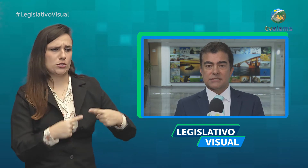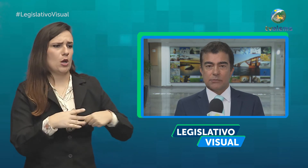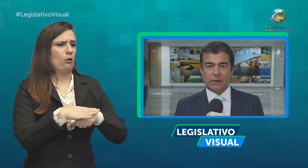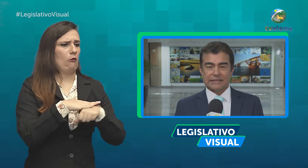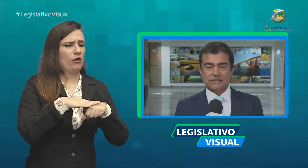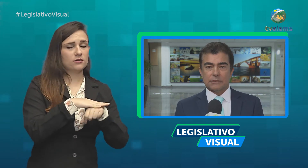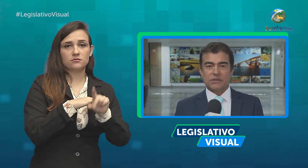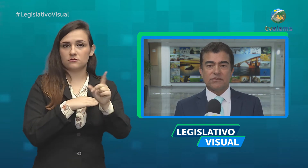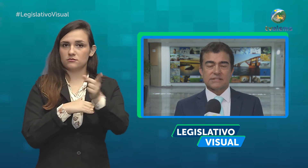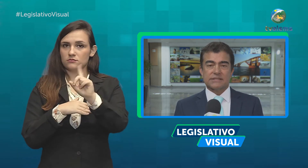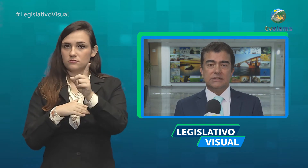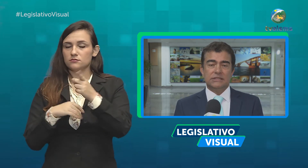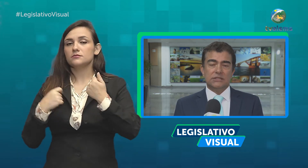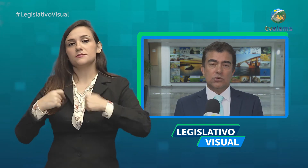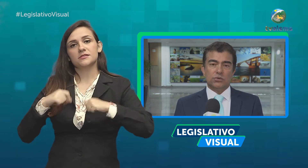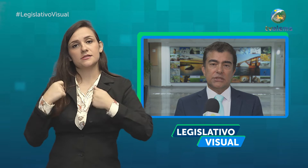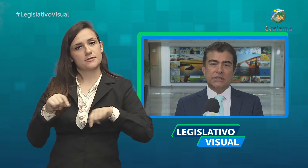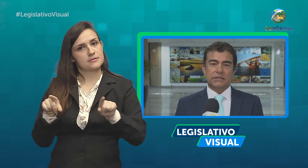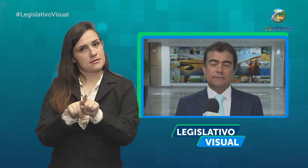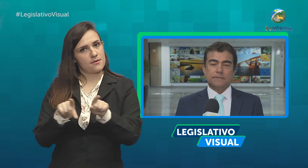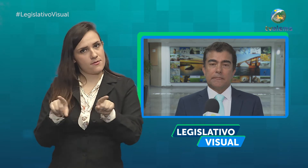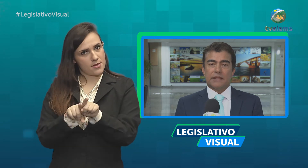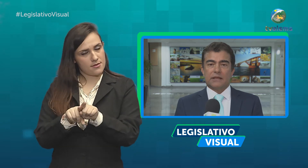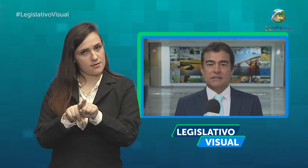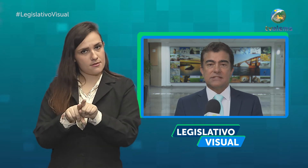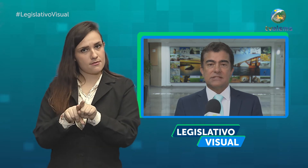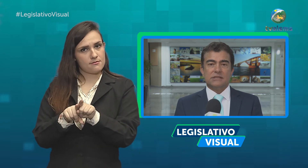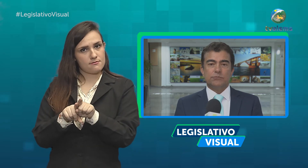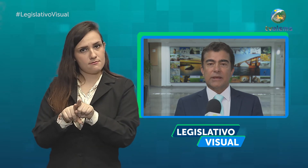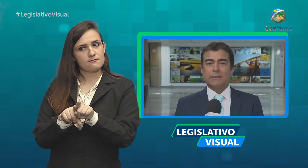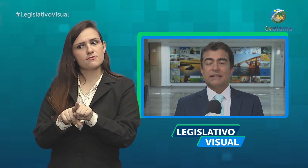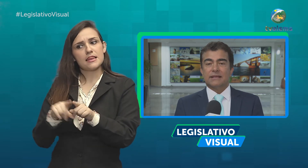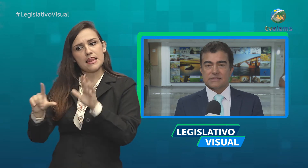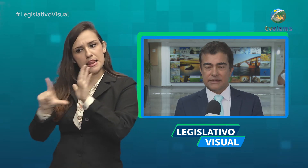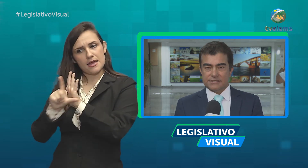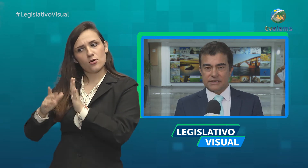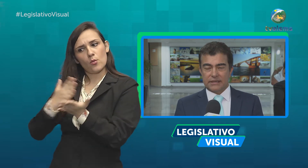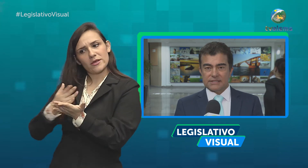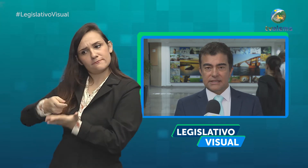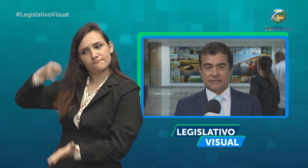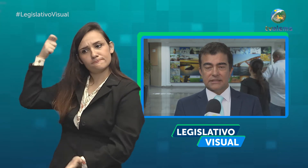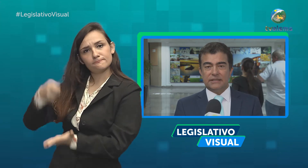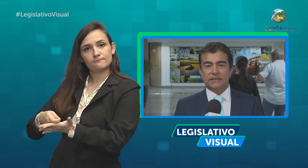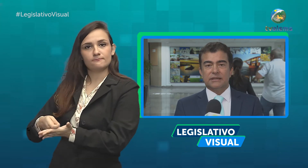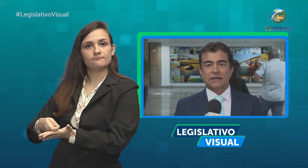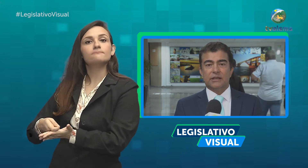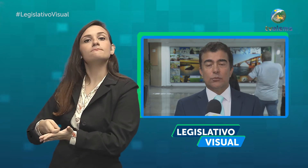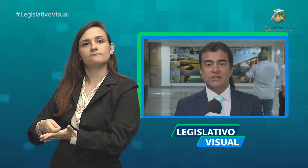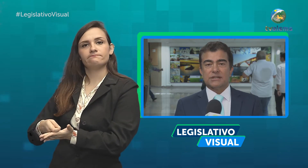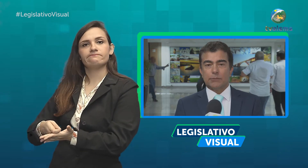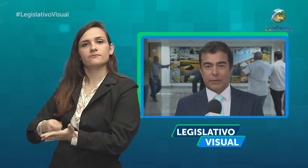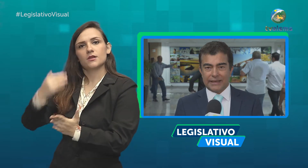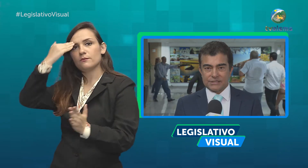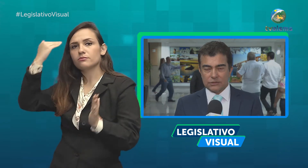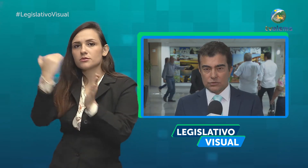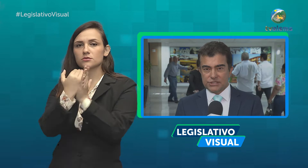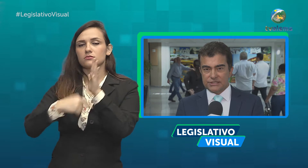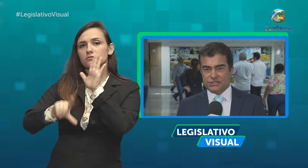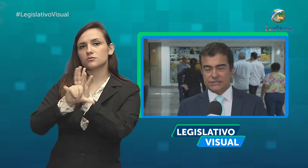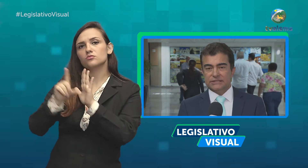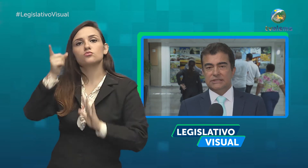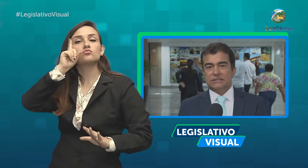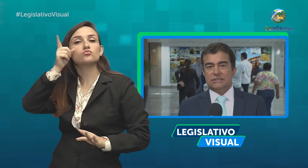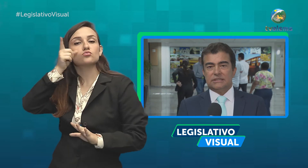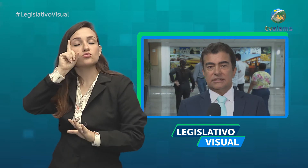discussões, desses debates, também fazer com que se implementem as leis, que elas entrem realmente na prática do